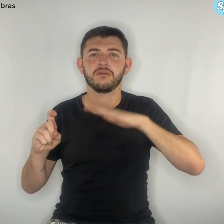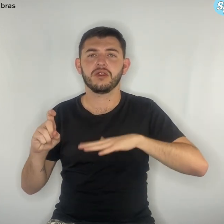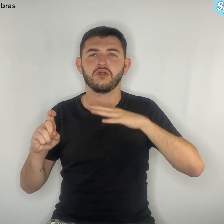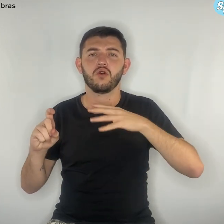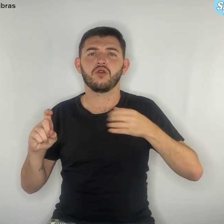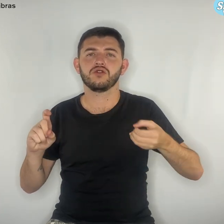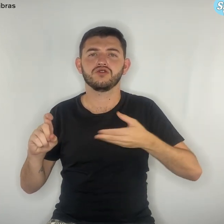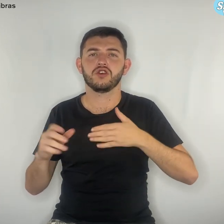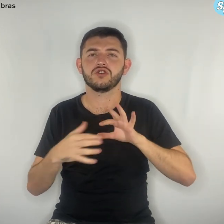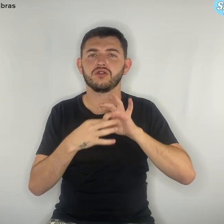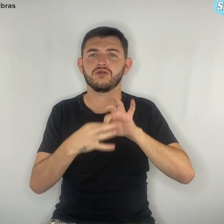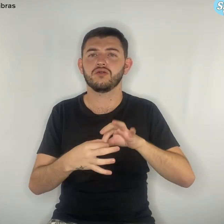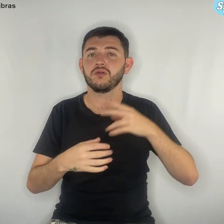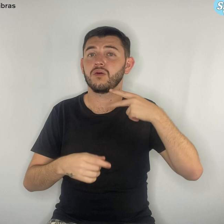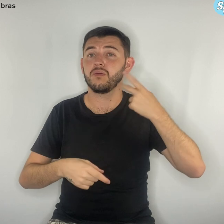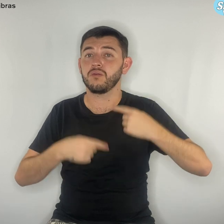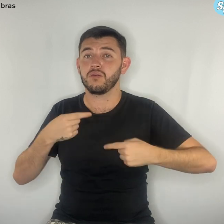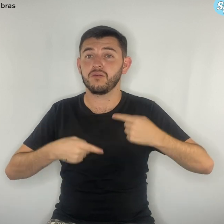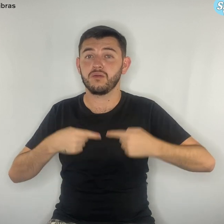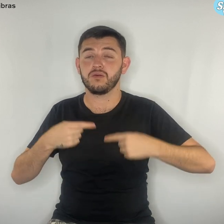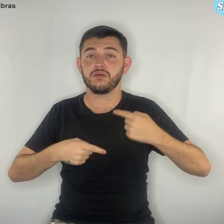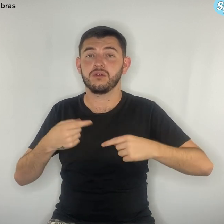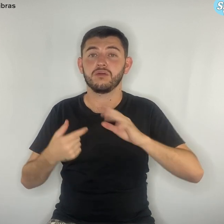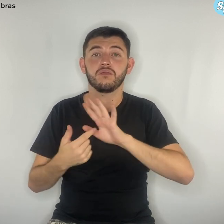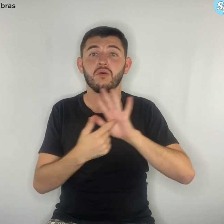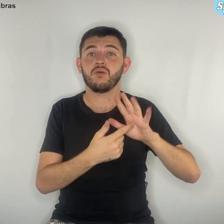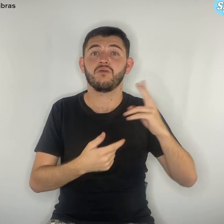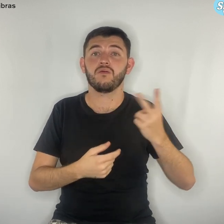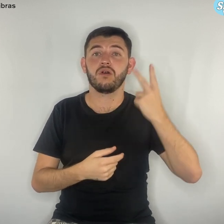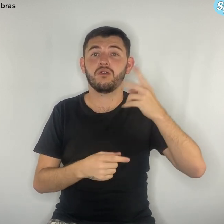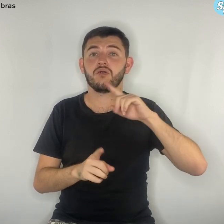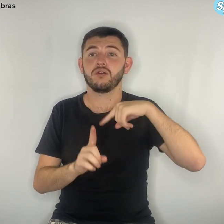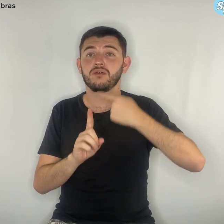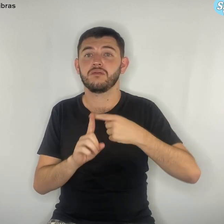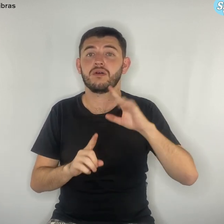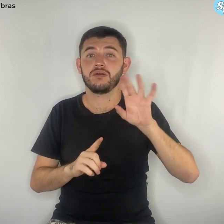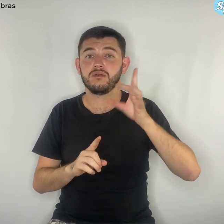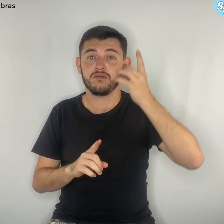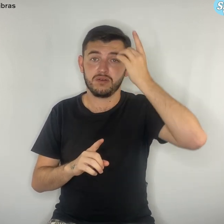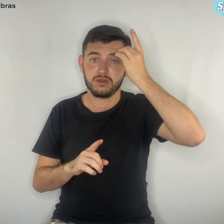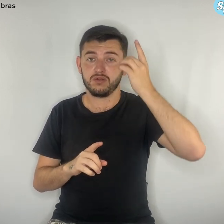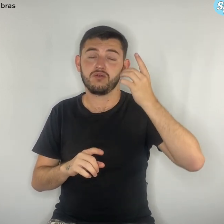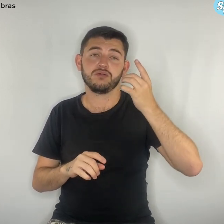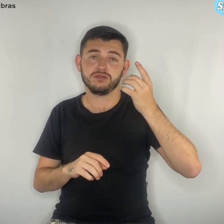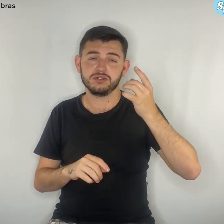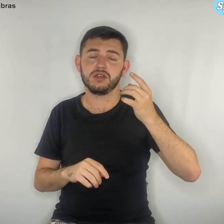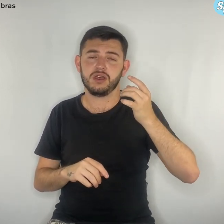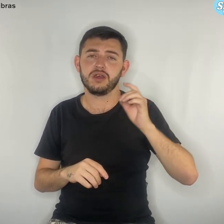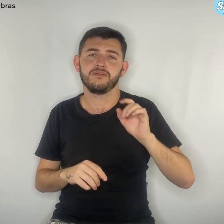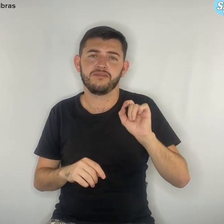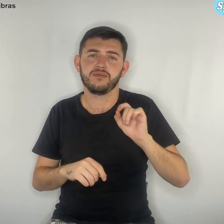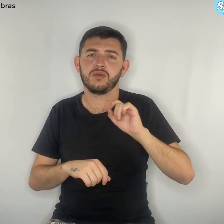que redesenhem valores e virtudes, sem uma nova épica. Na semana